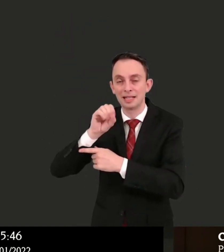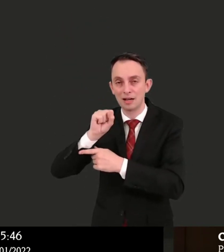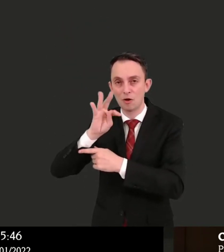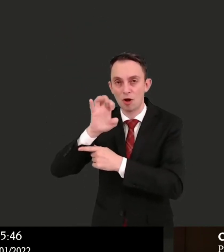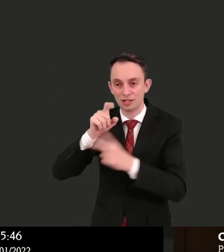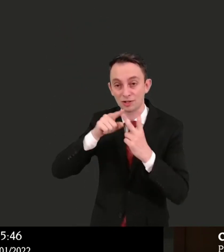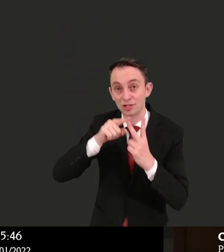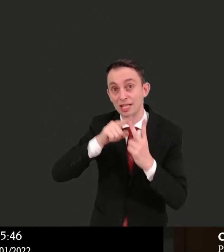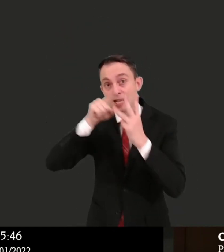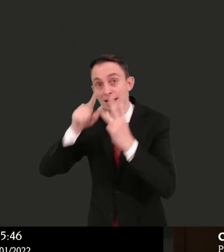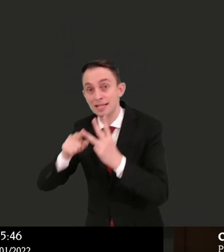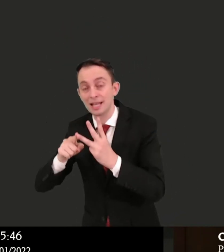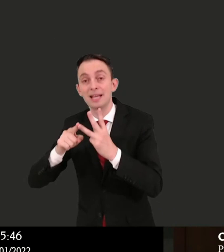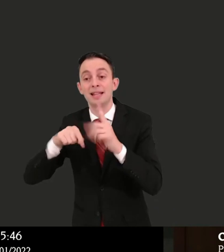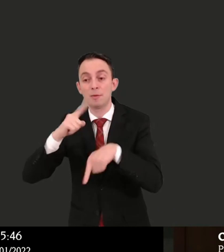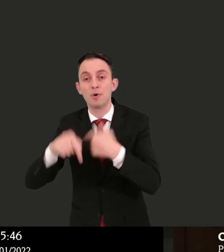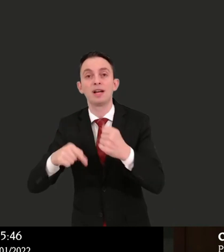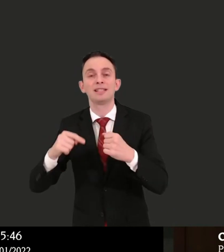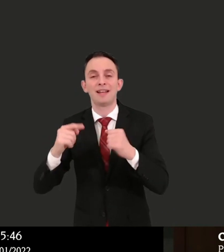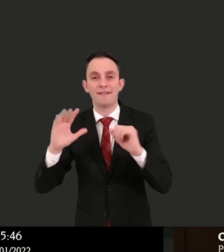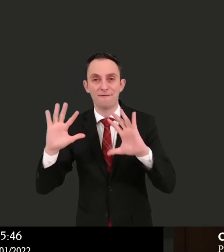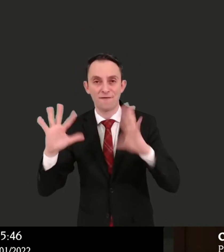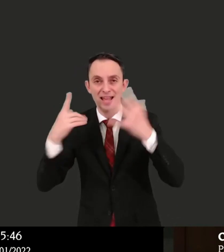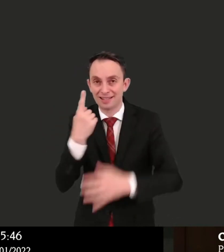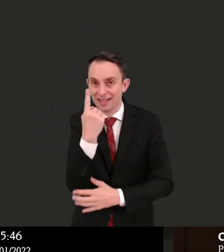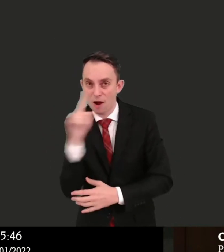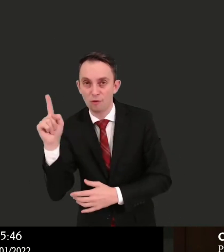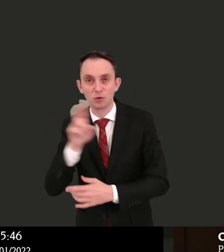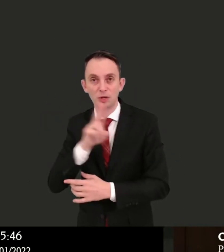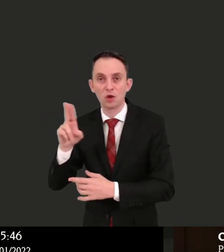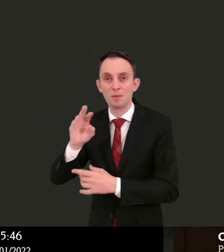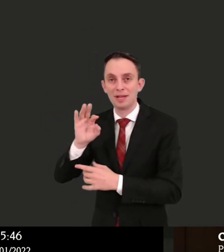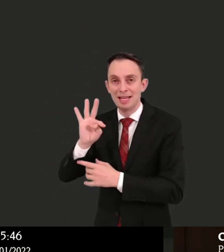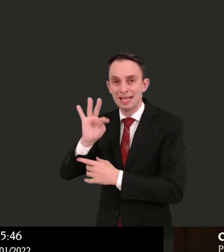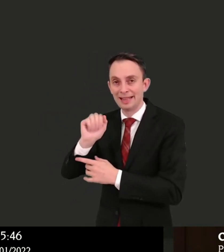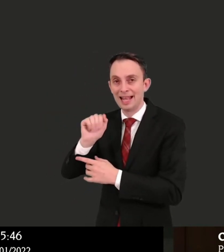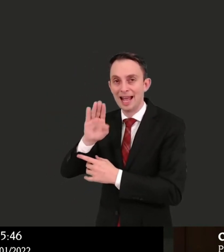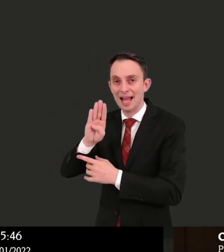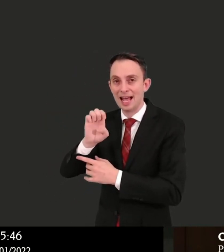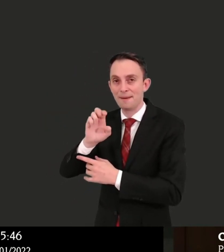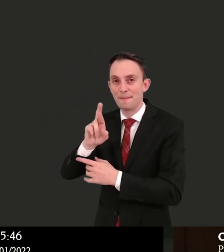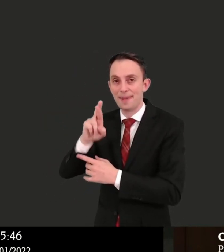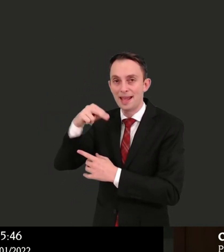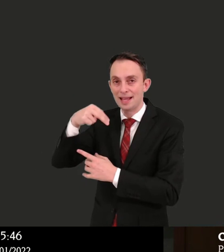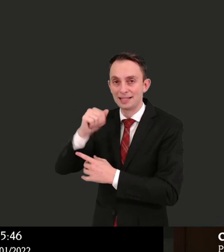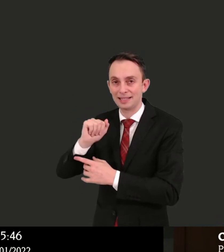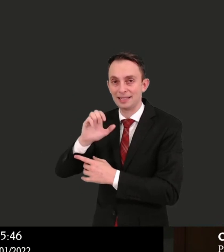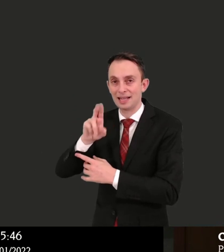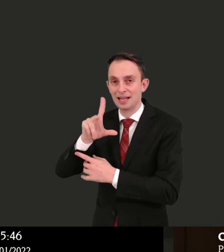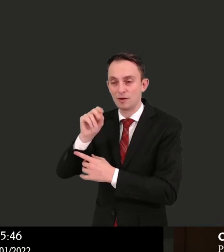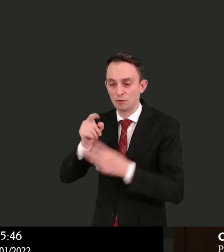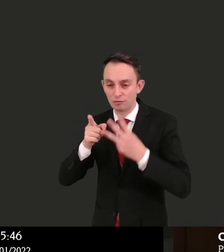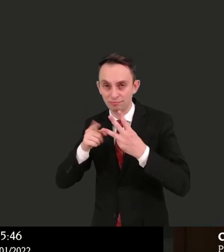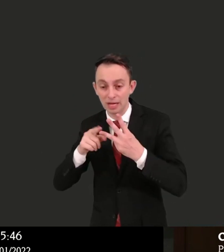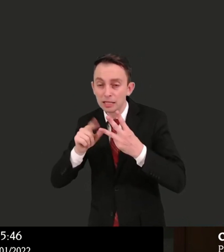última festa, que era chamada Festa de Tabernáculo. Essa festa, ela tinha uma particularidade. Aquela primeira